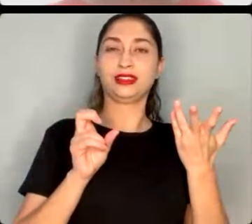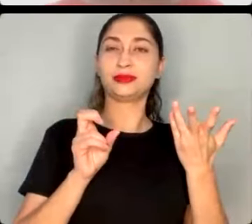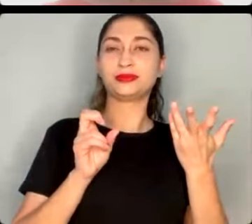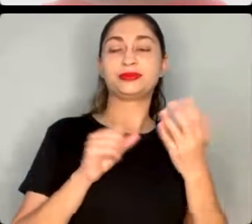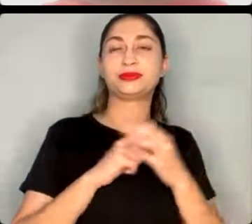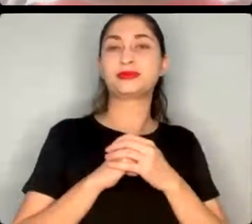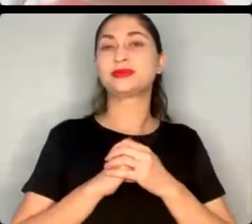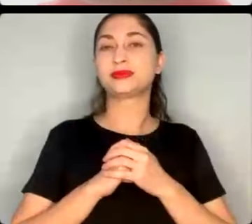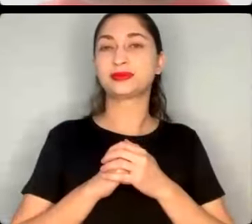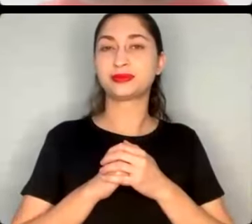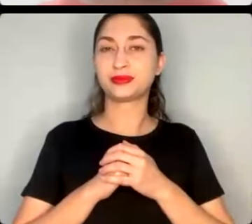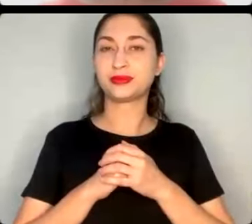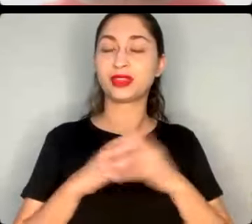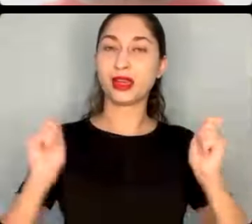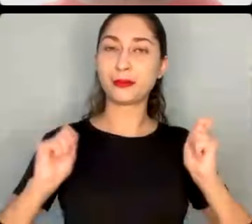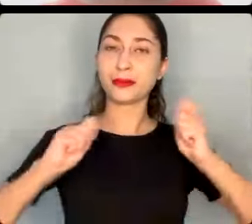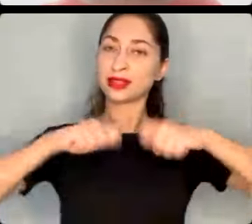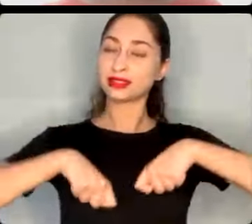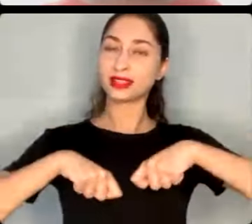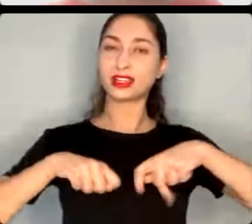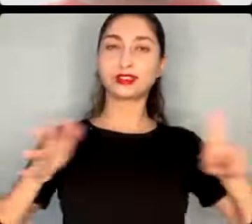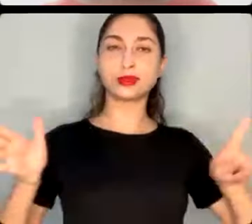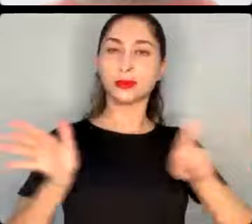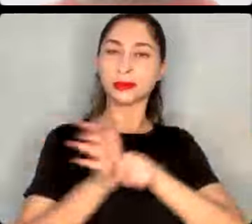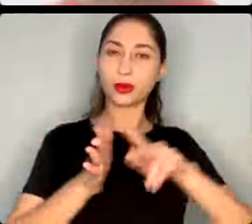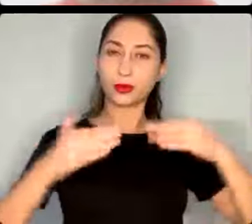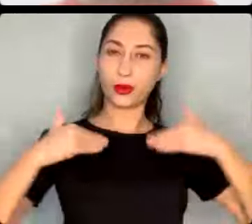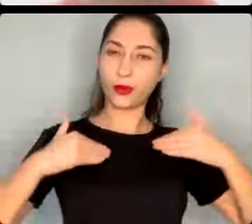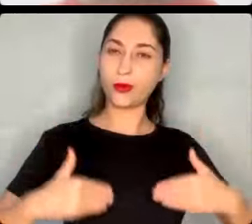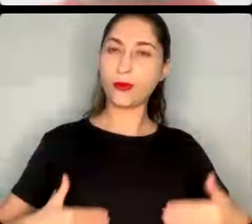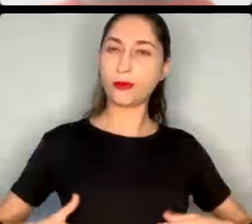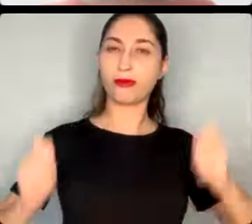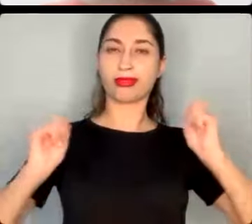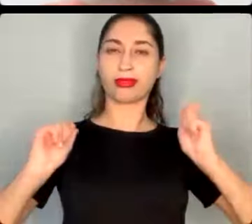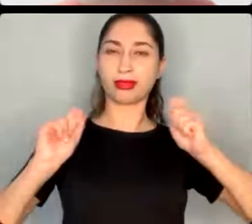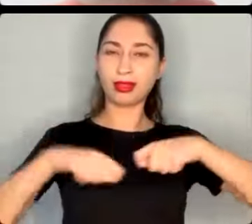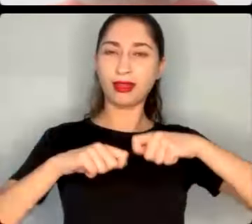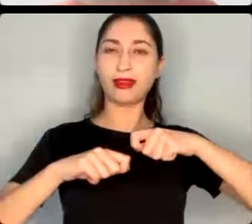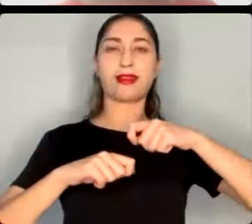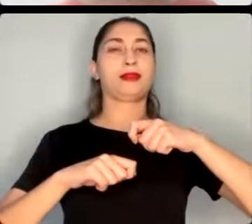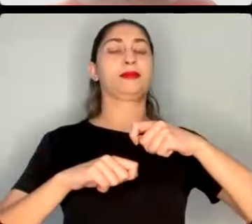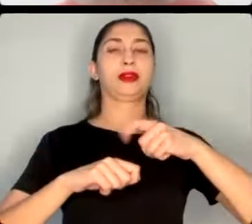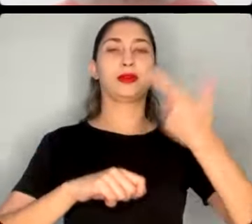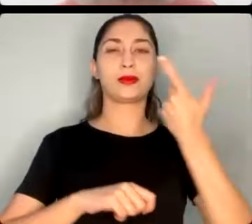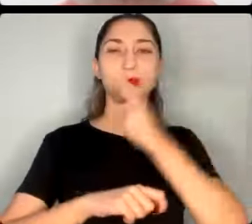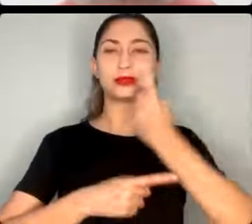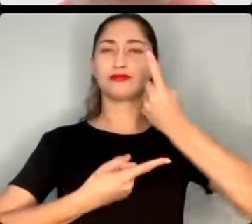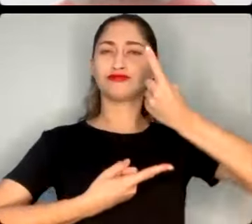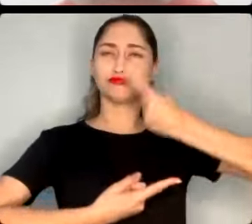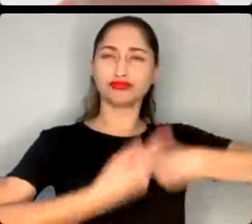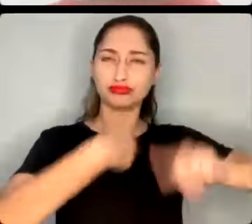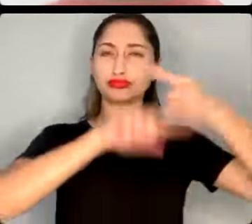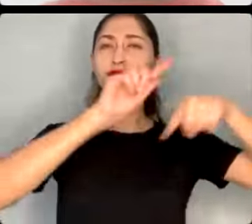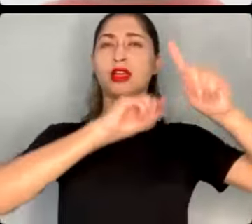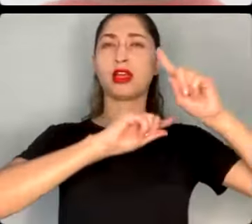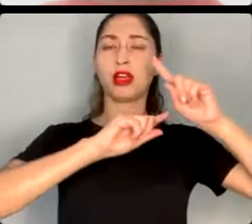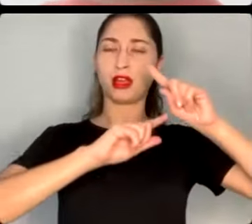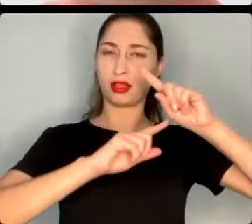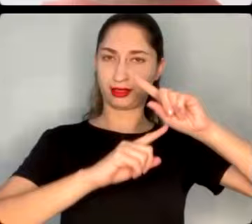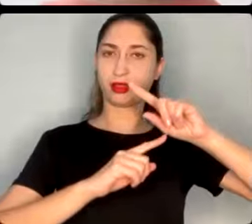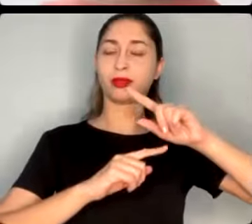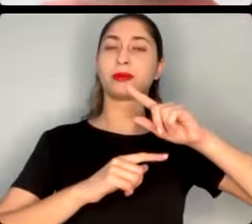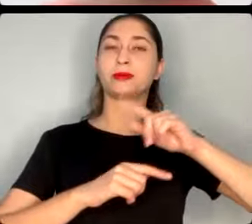dessa capacidade que tem o nosso corpo de regeneração, de recuperação,